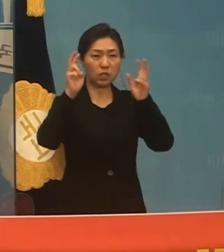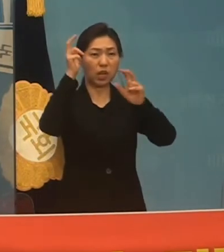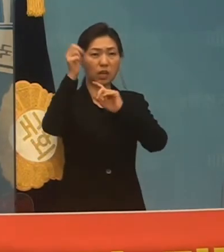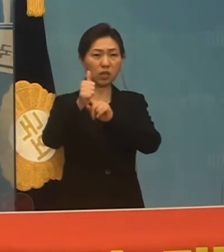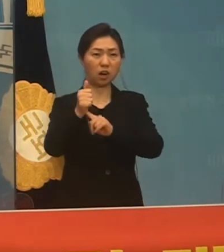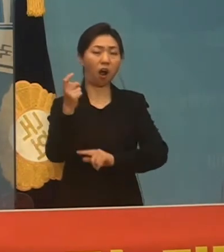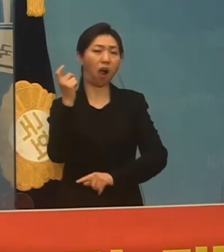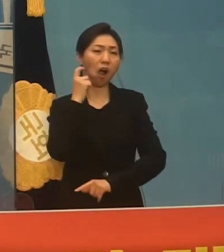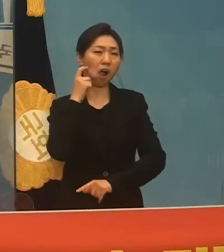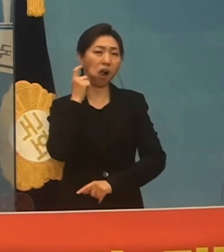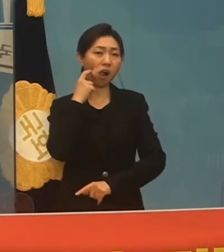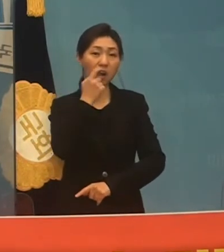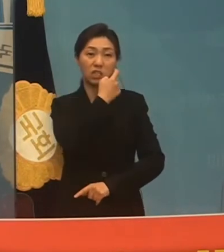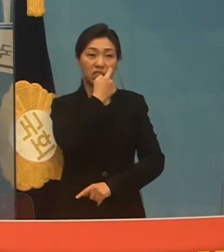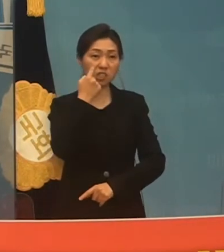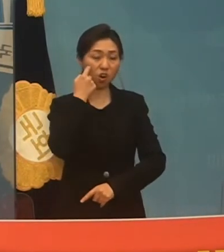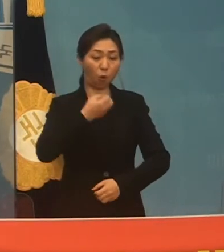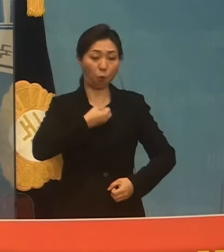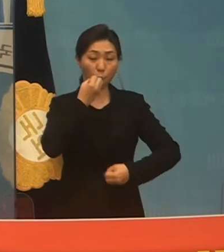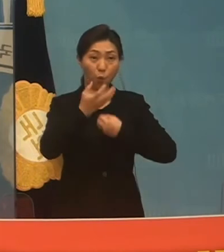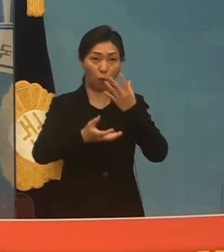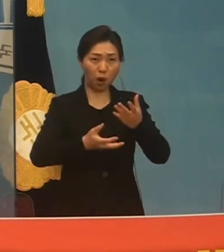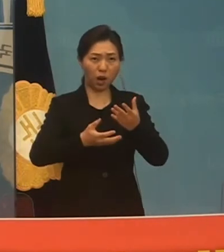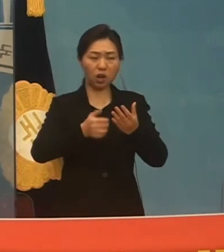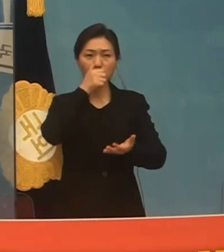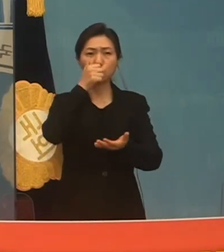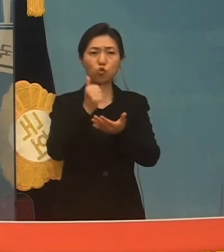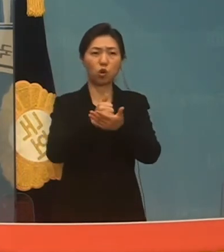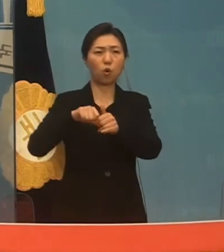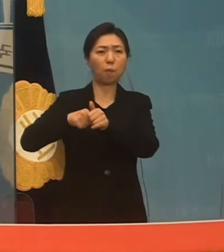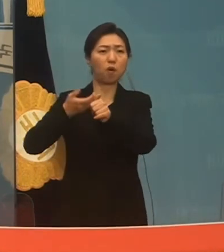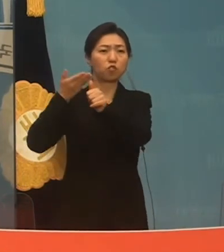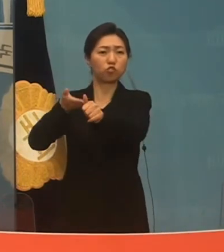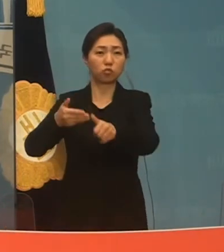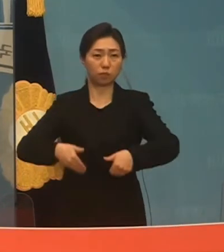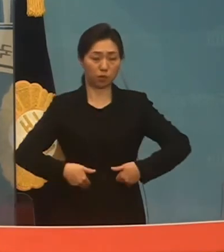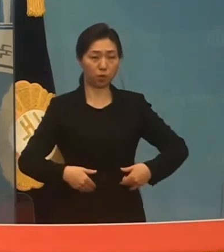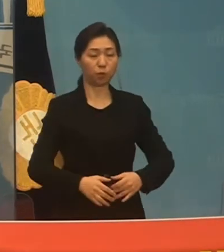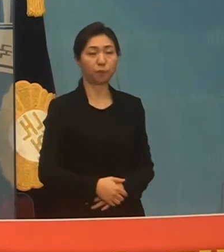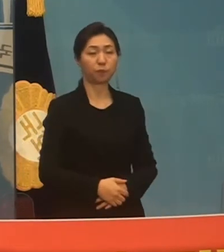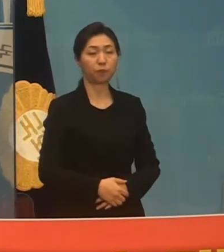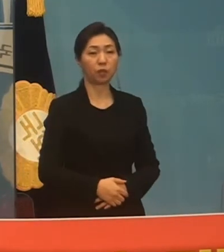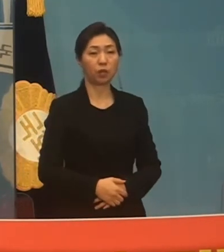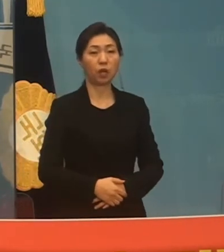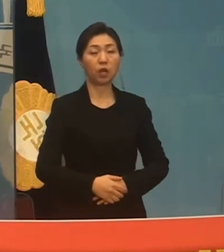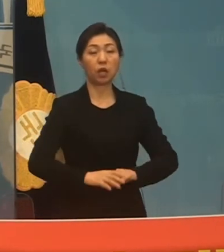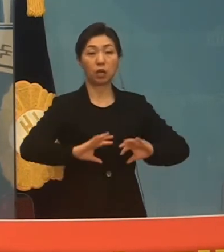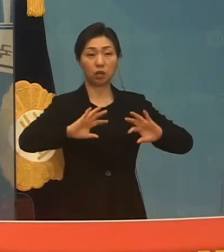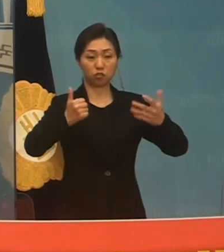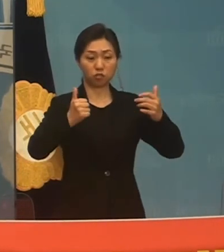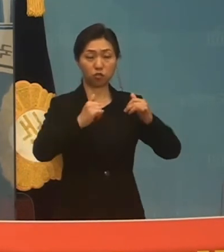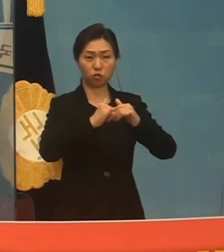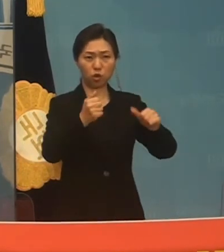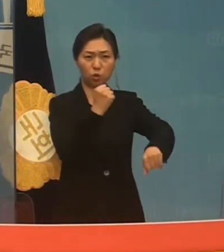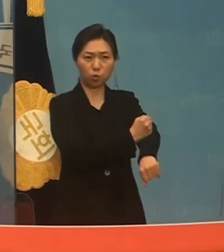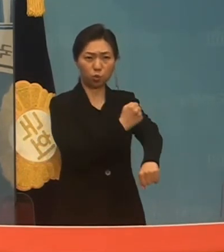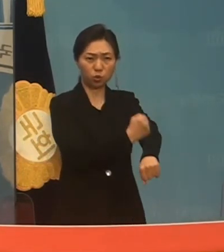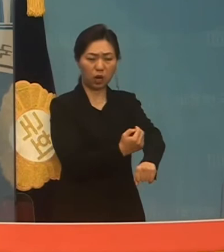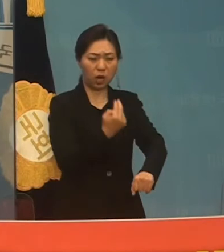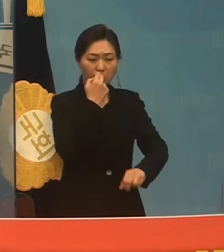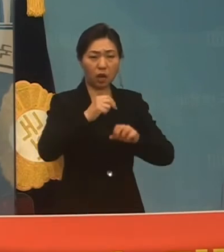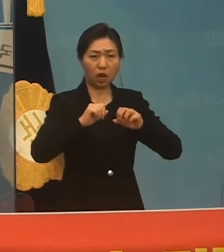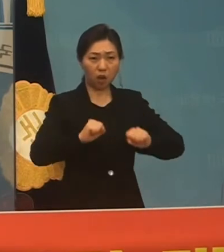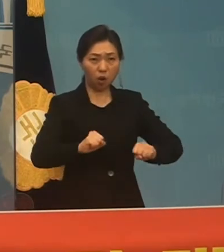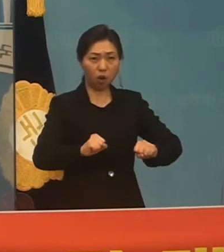합니다. 대한민국 헌법은 나라의 주인인 국민의 존엄과 생존, 노동자의 권리를 보장하고